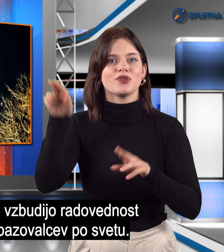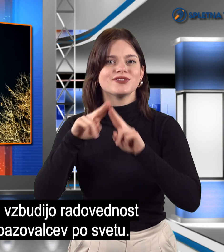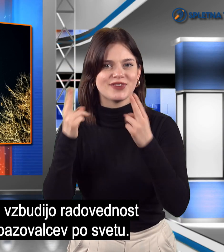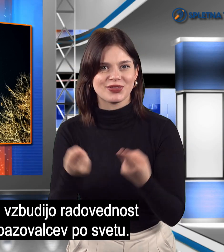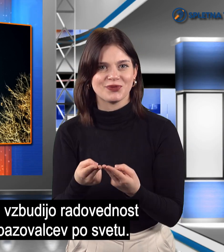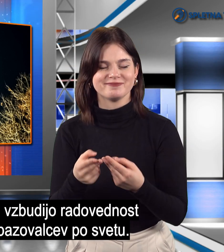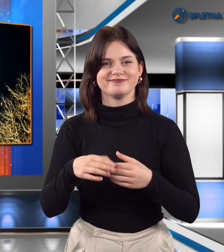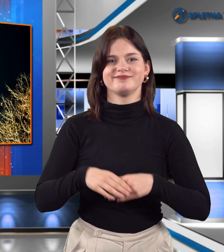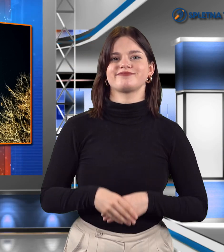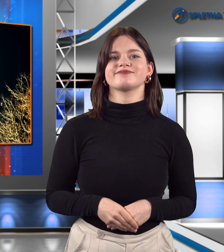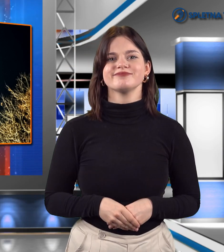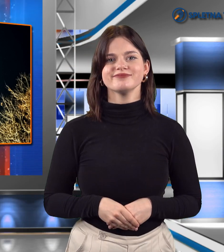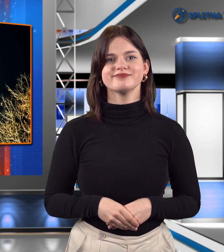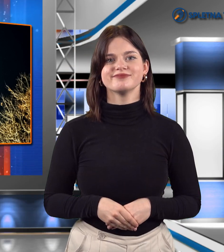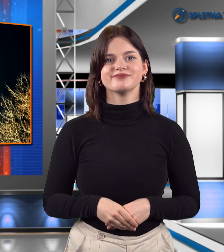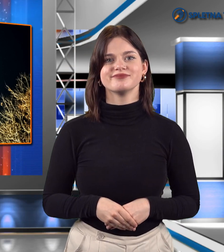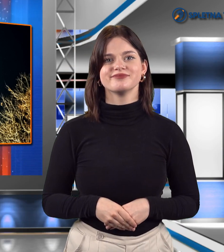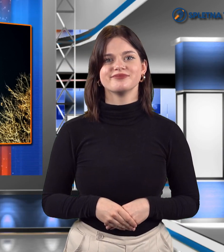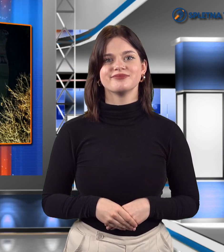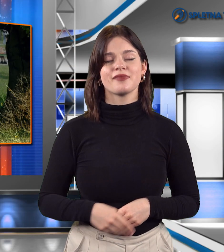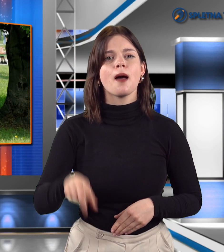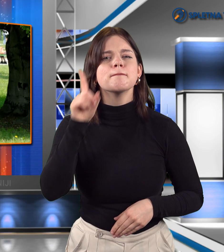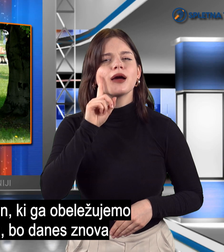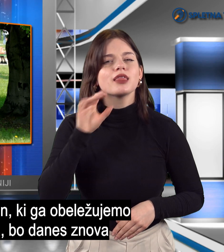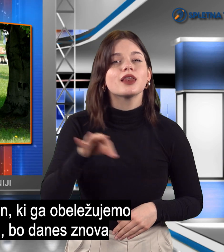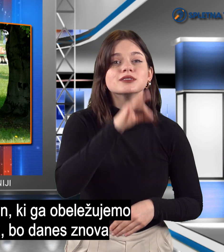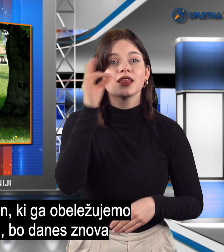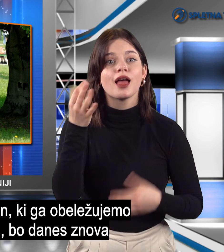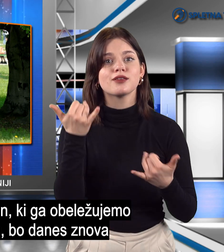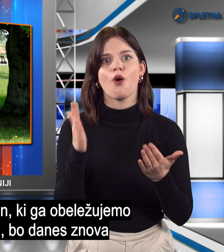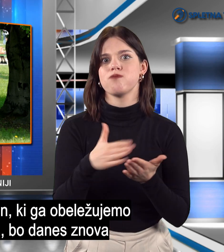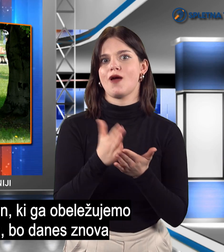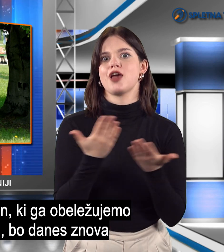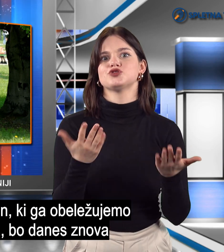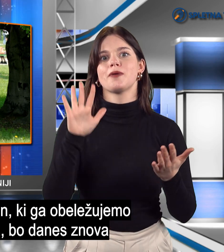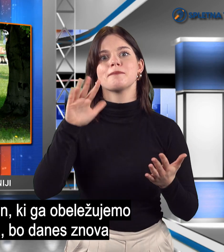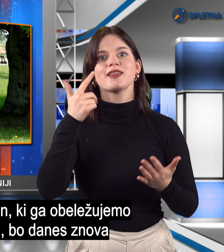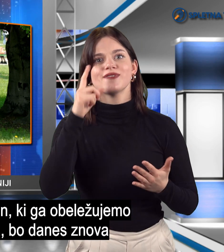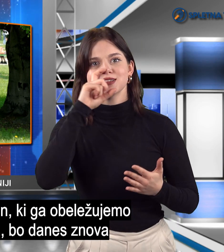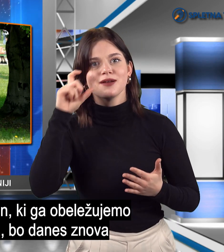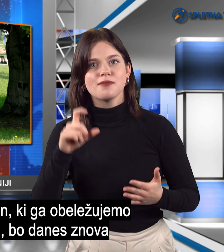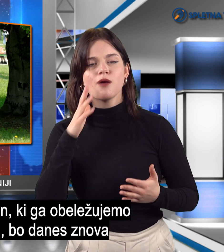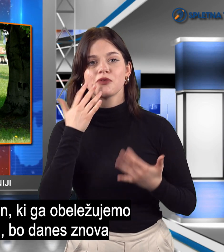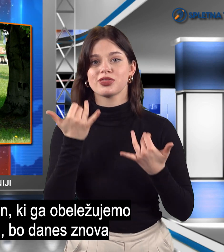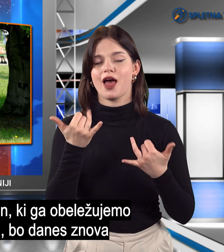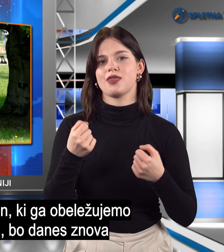svetu. Materinski dan, ki ga obeležujemo 25. marca, bo danes znova postavil v ospredje